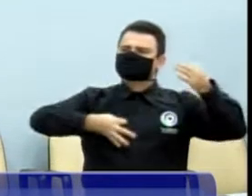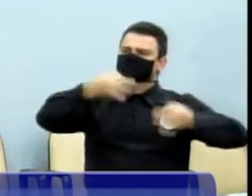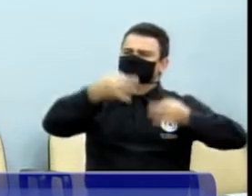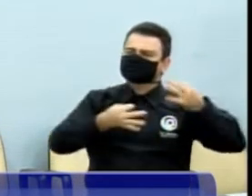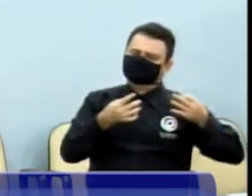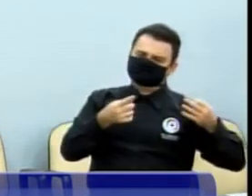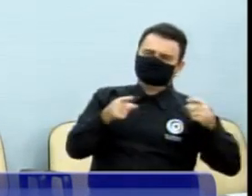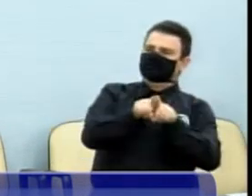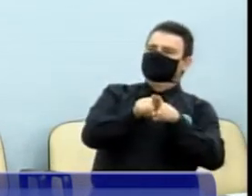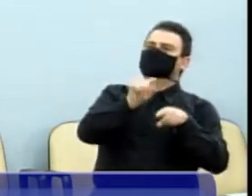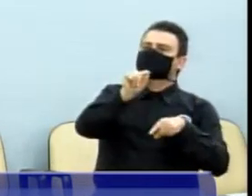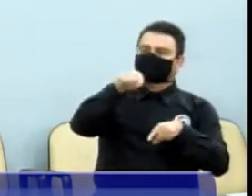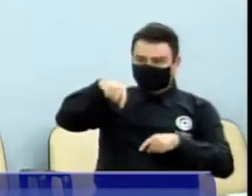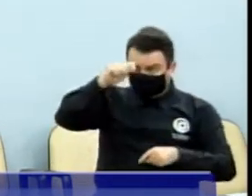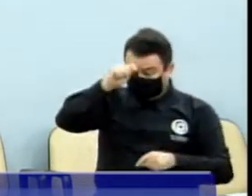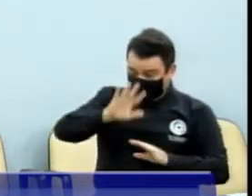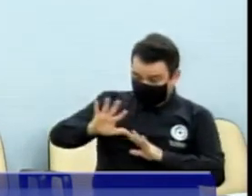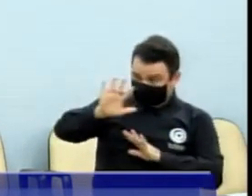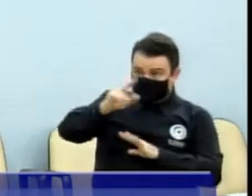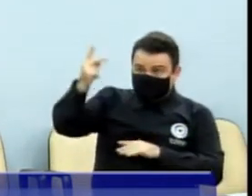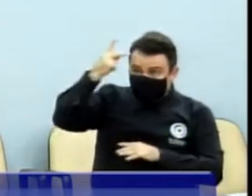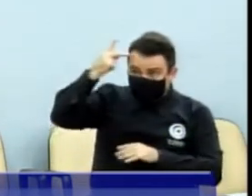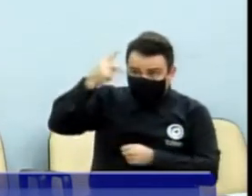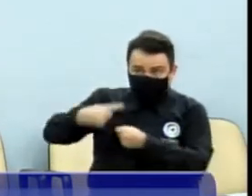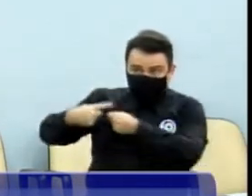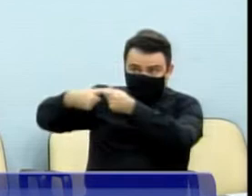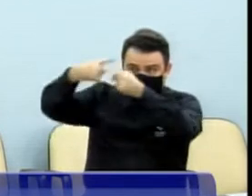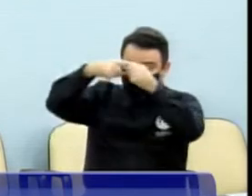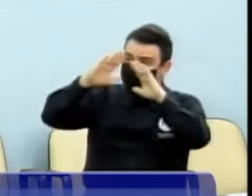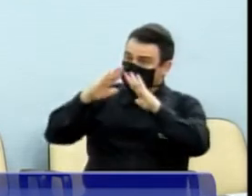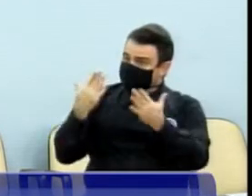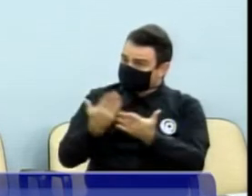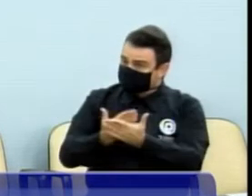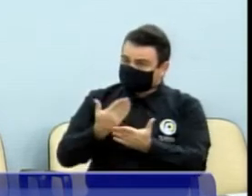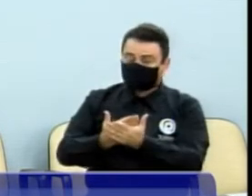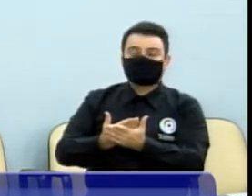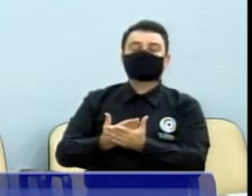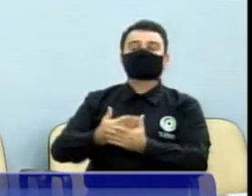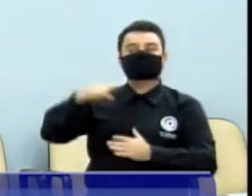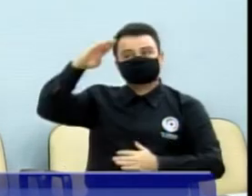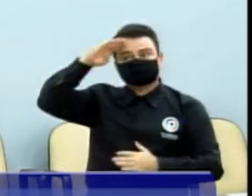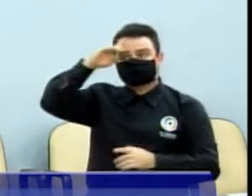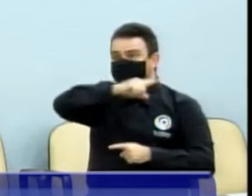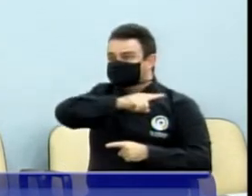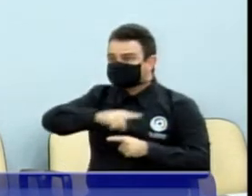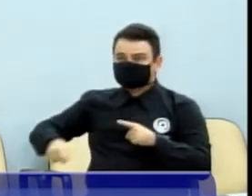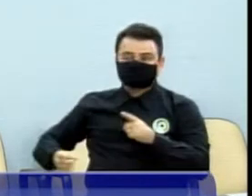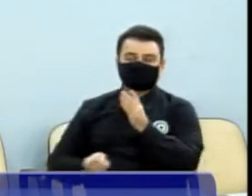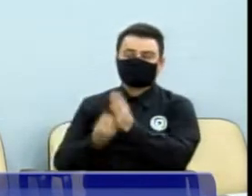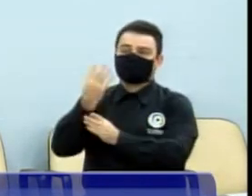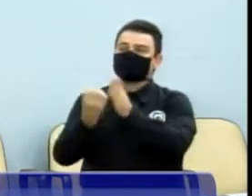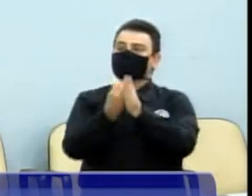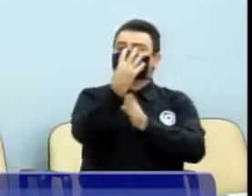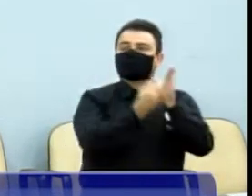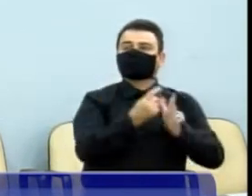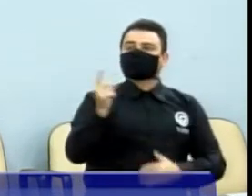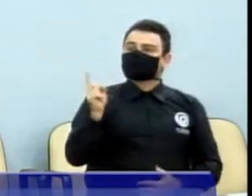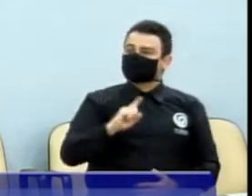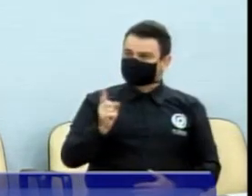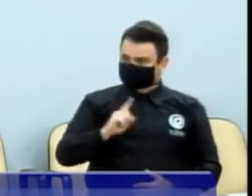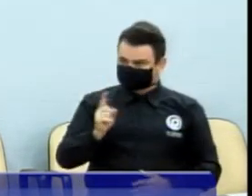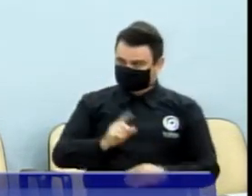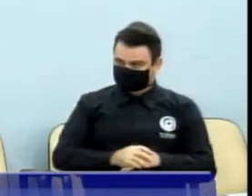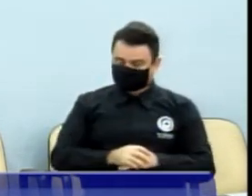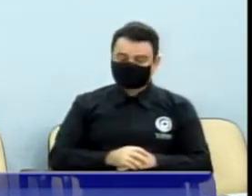sobre alguns argumentos o e temer por exemplo que o projeto representa a implantação do tipo de ideologia conservadora